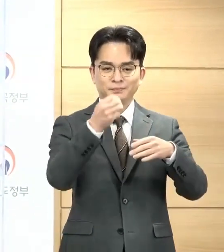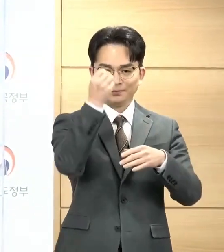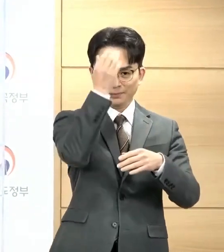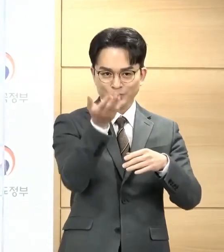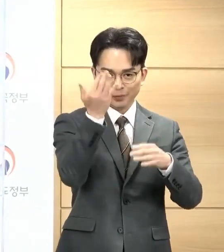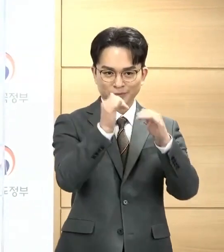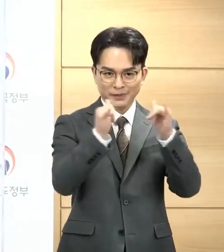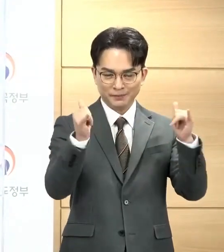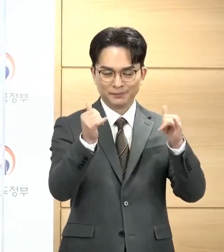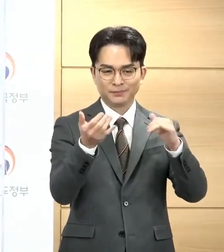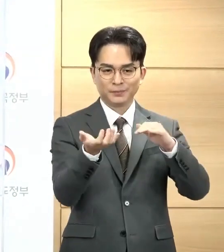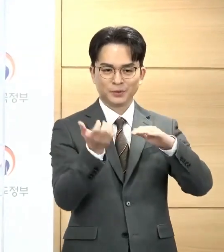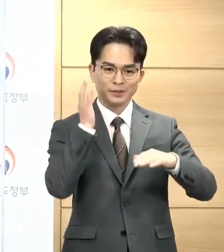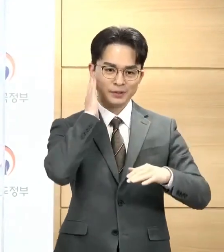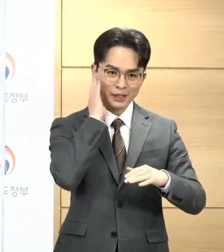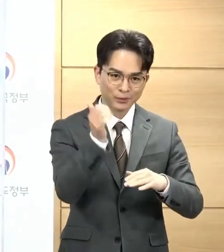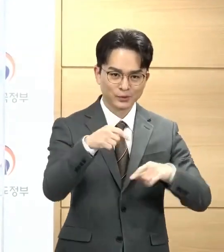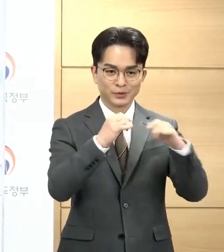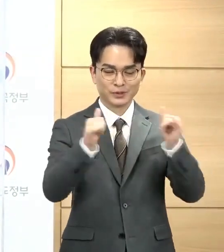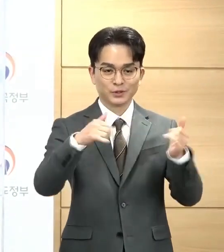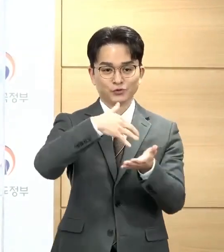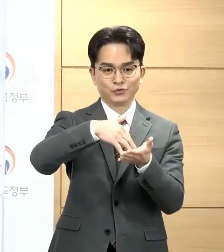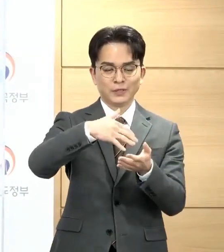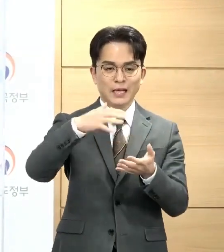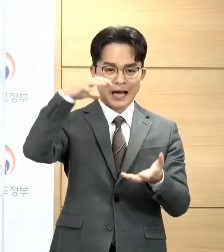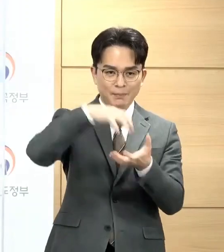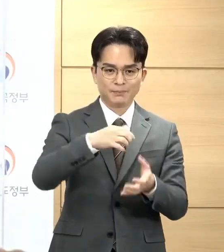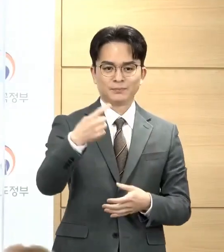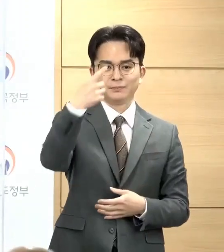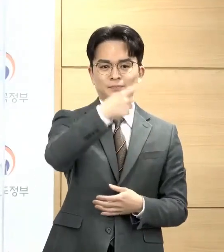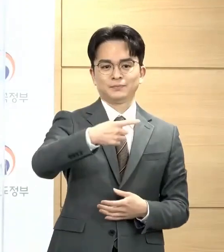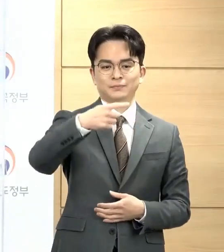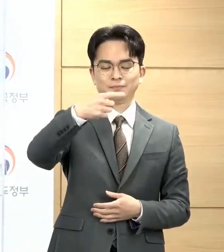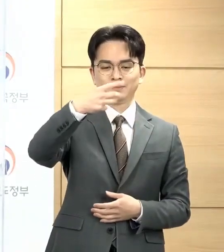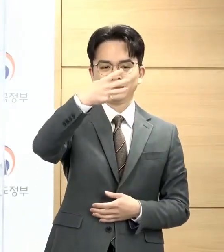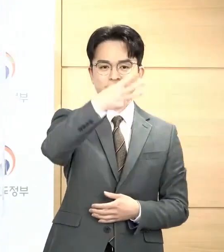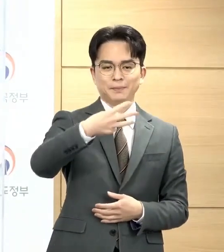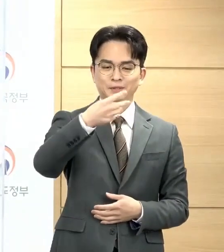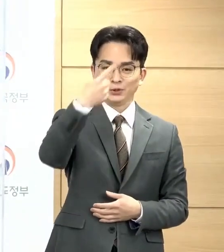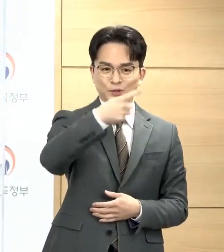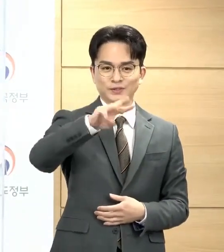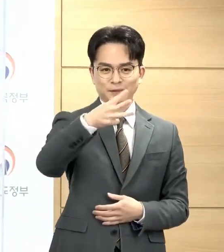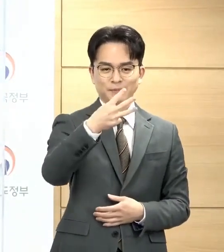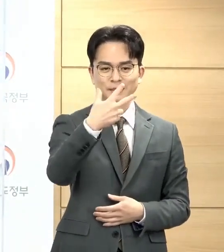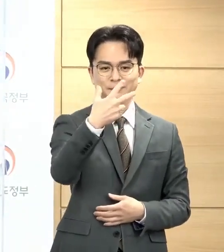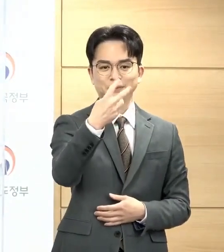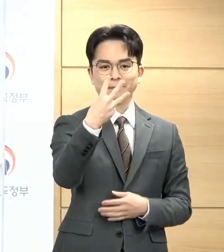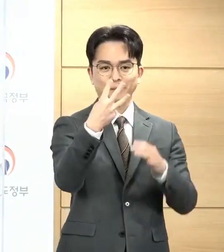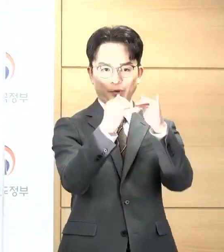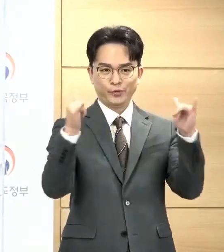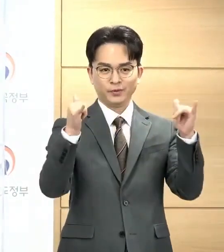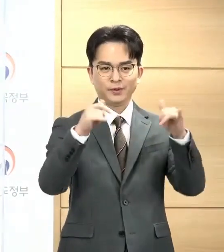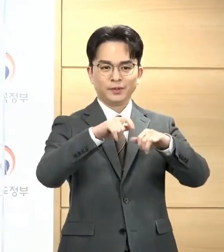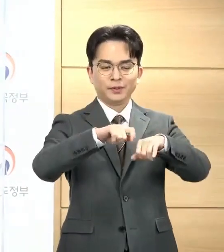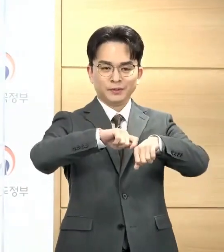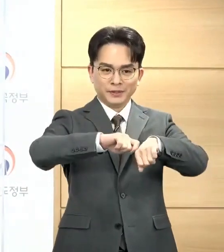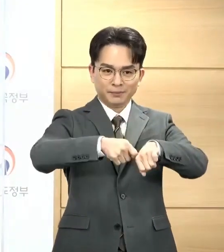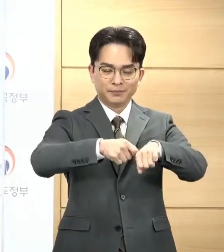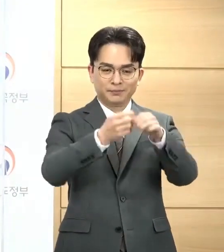배려 수용자 등 총 1373명에 대하여 특별 사면을